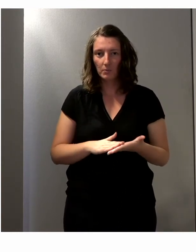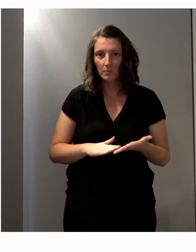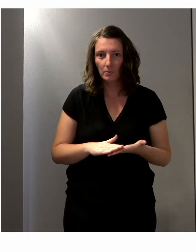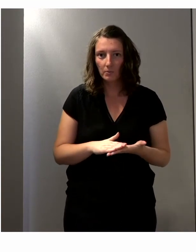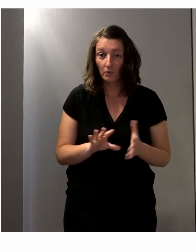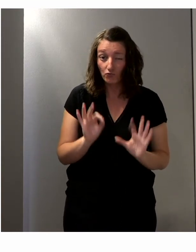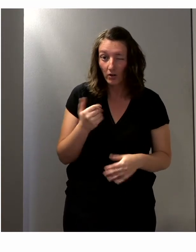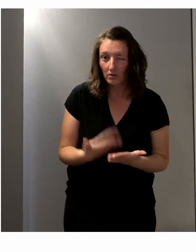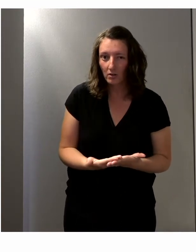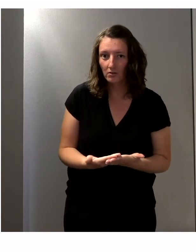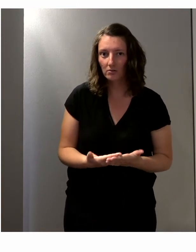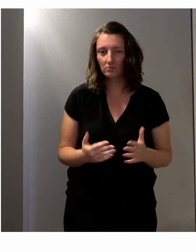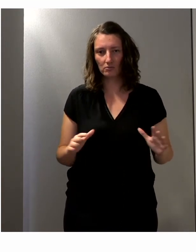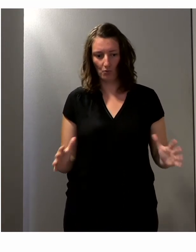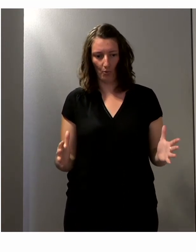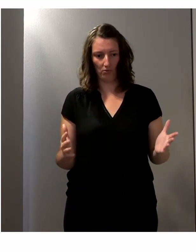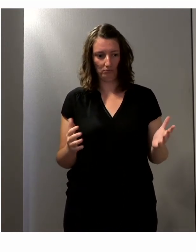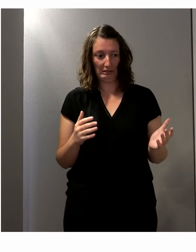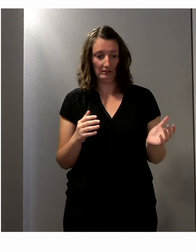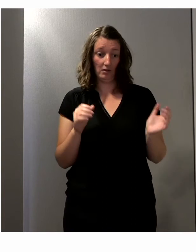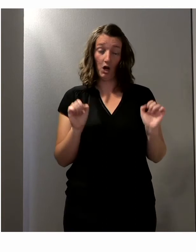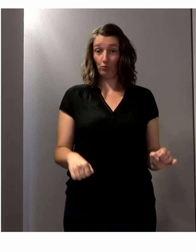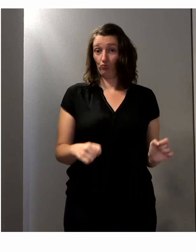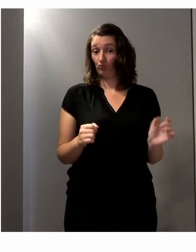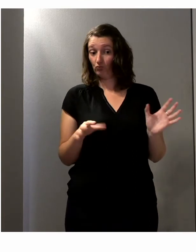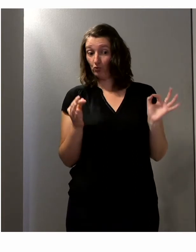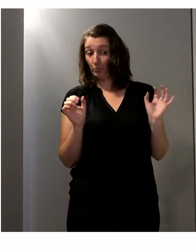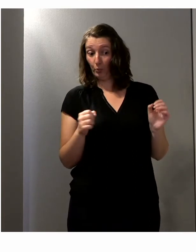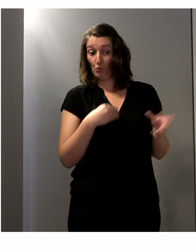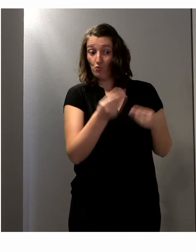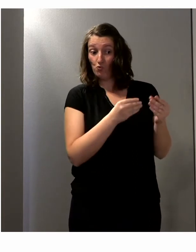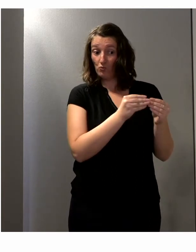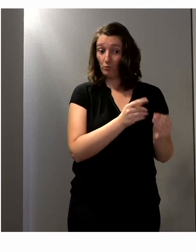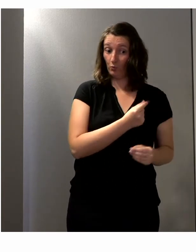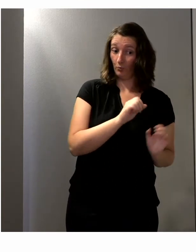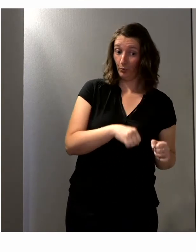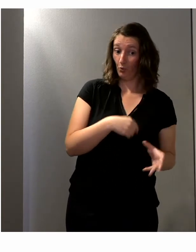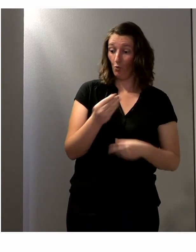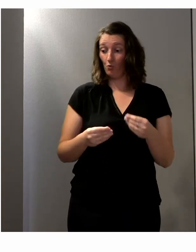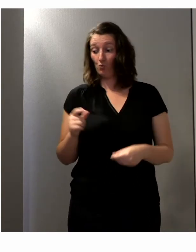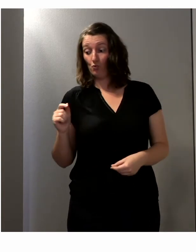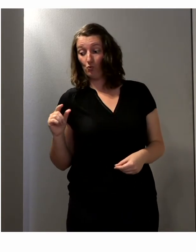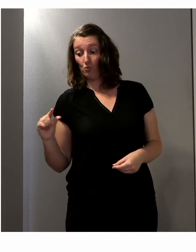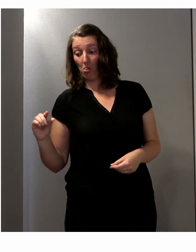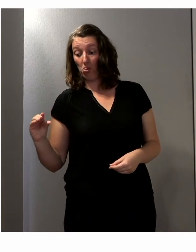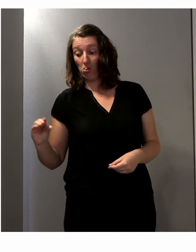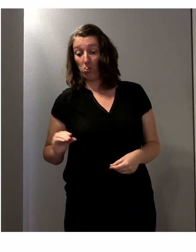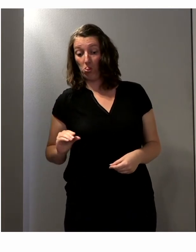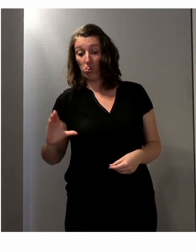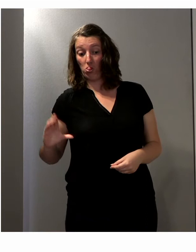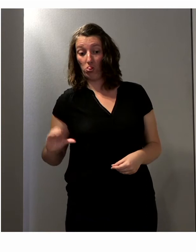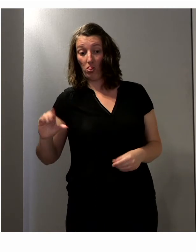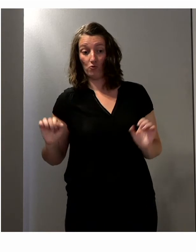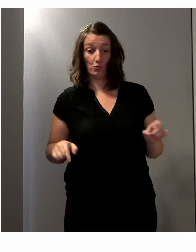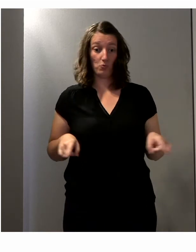le fait de voir ses ressources, son AH baisser, voire être supprimé, c'est